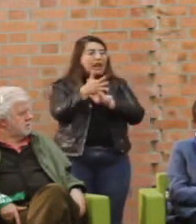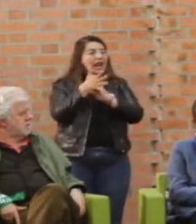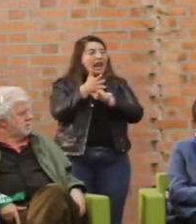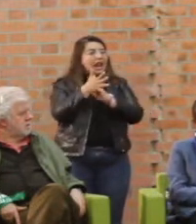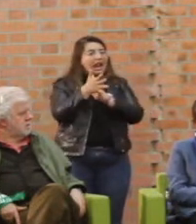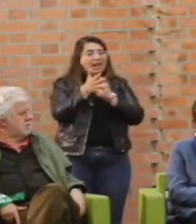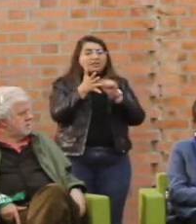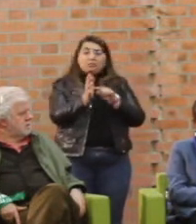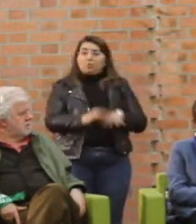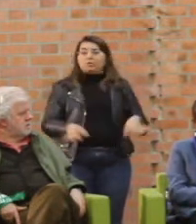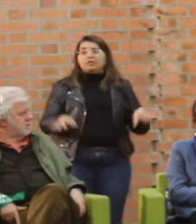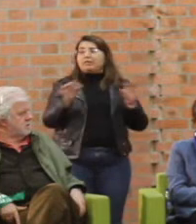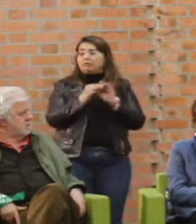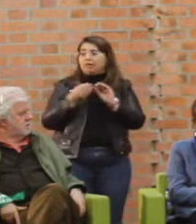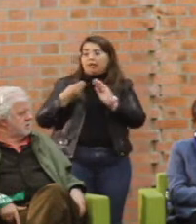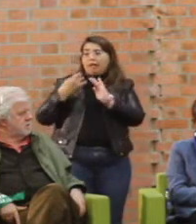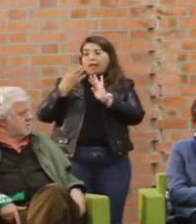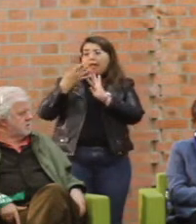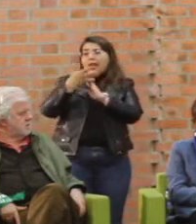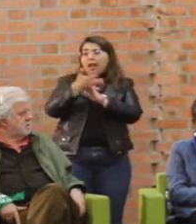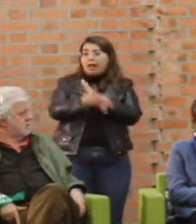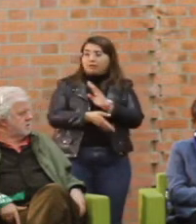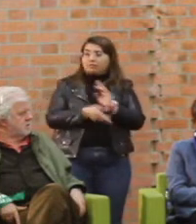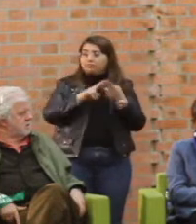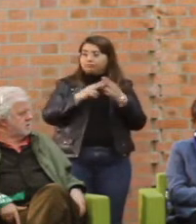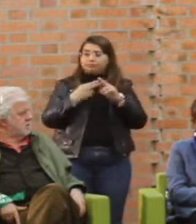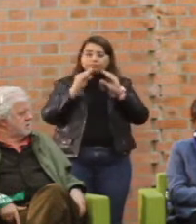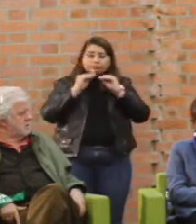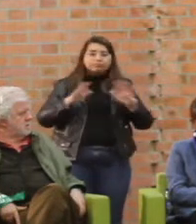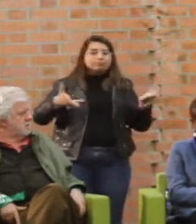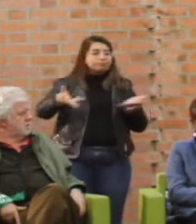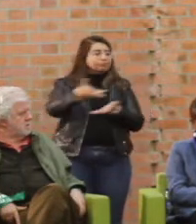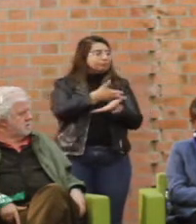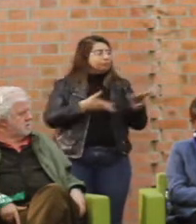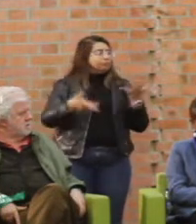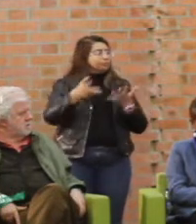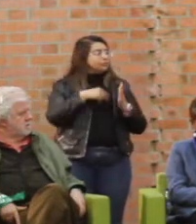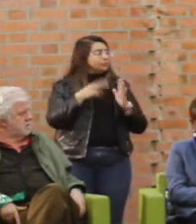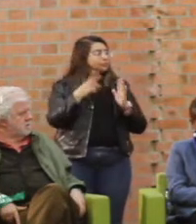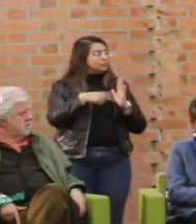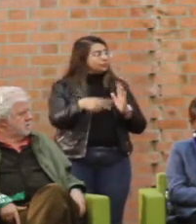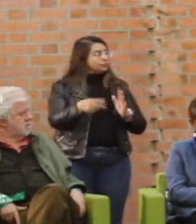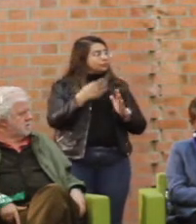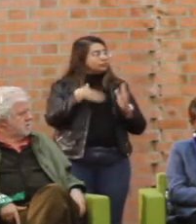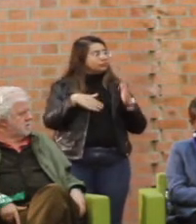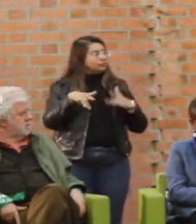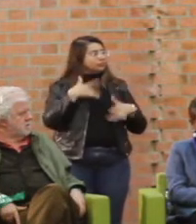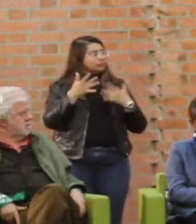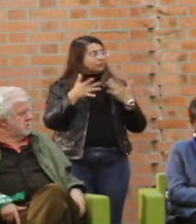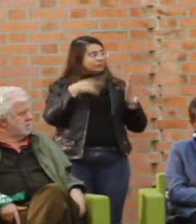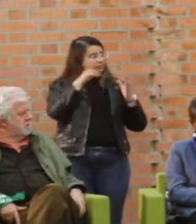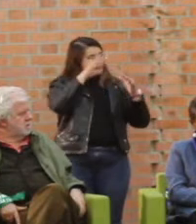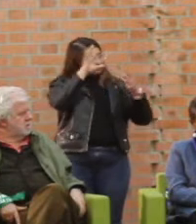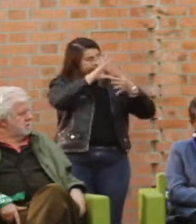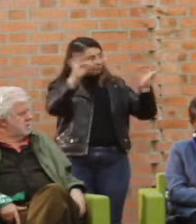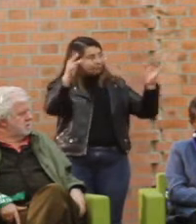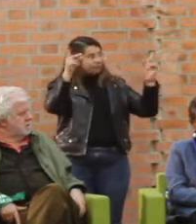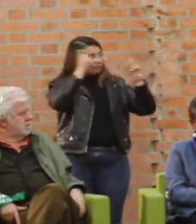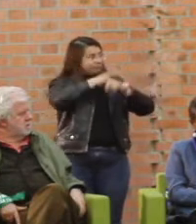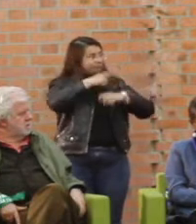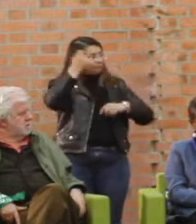yo creo que el el premio le apunta eso a una conversación pública que también se cruza mucho con Estas ideas de que